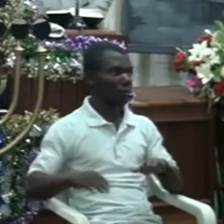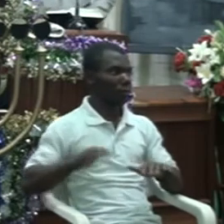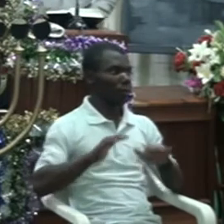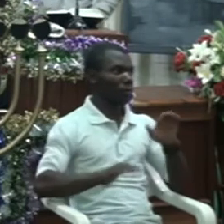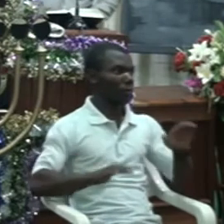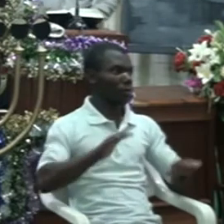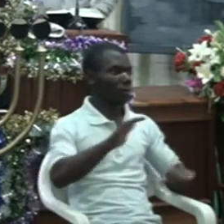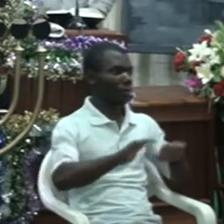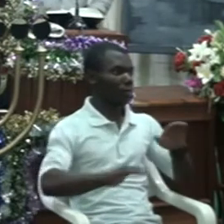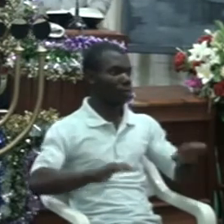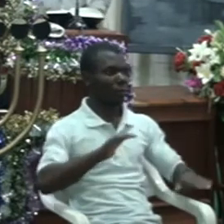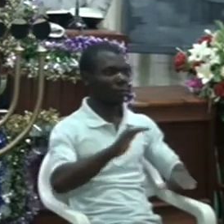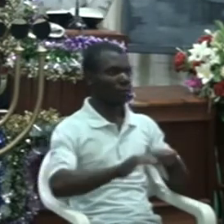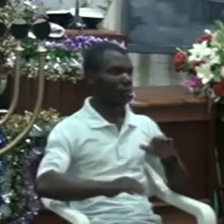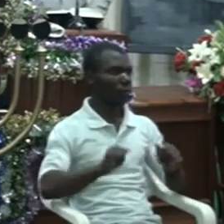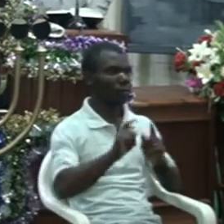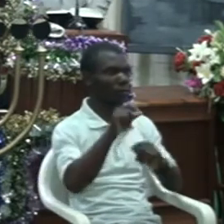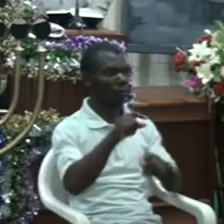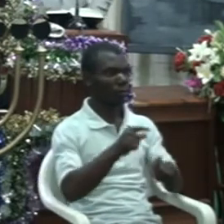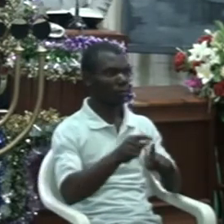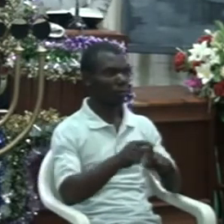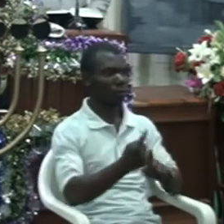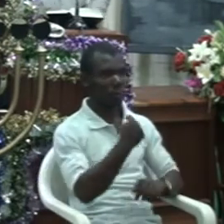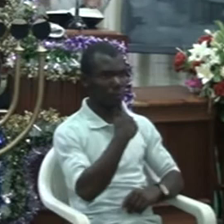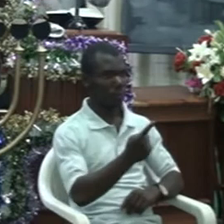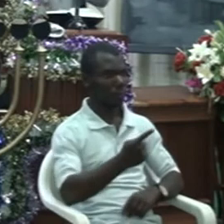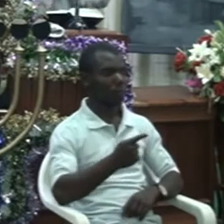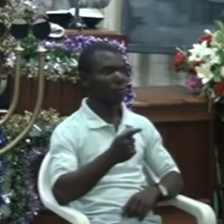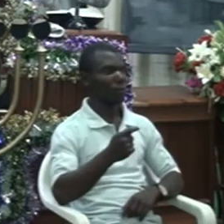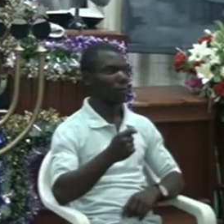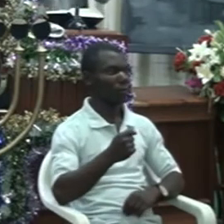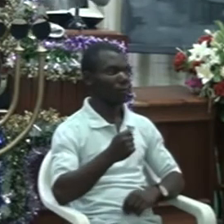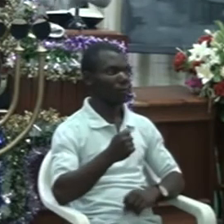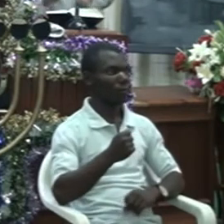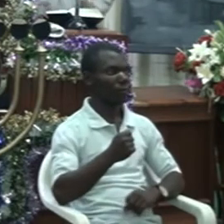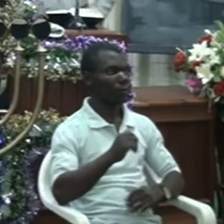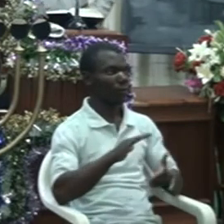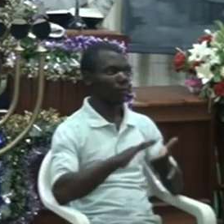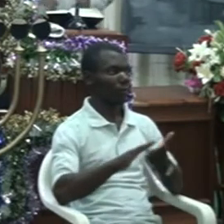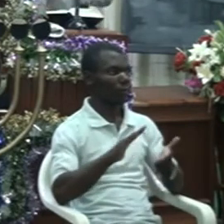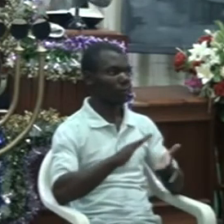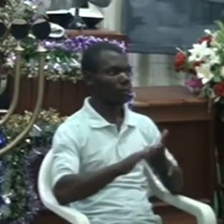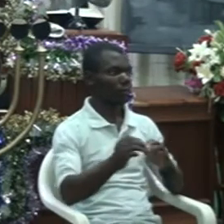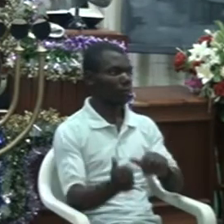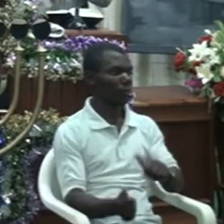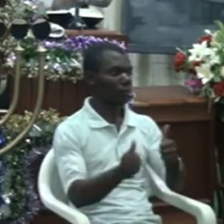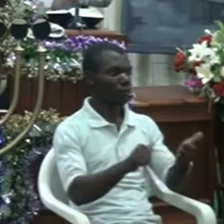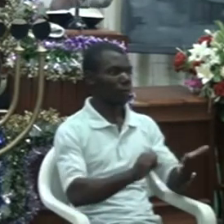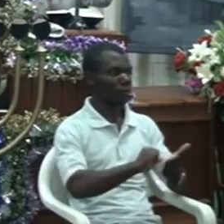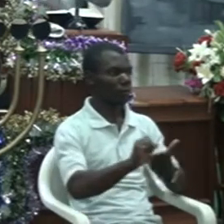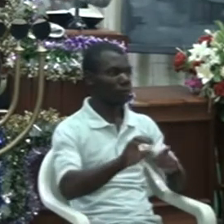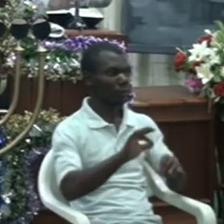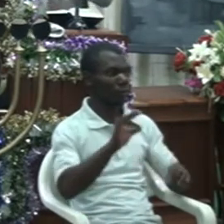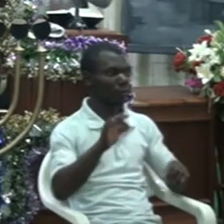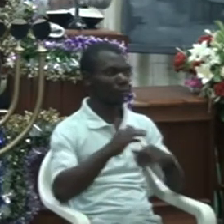Ça ne peut pas seulement aller en solo alors que Dieu le cite en deux. Le pardon